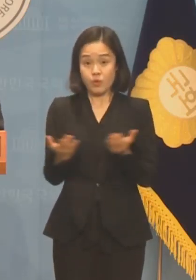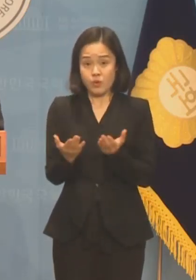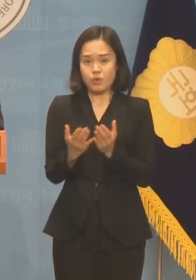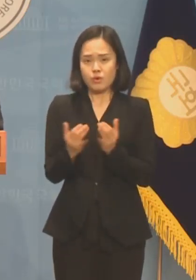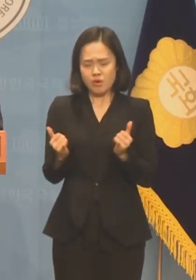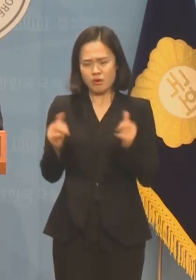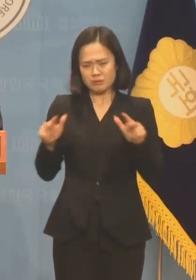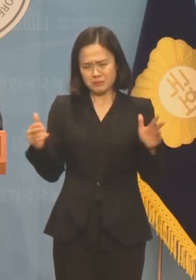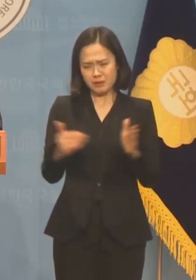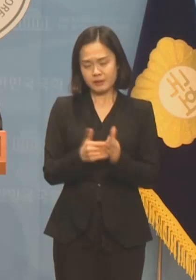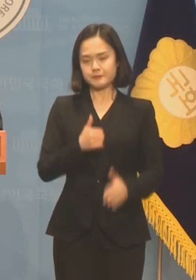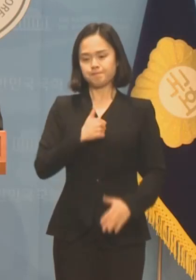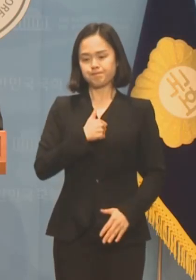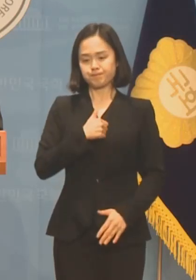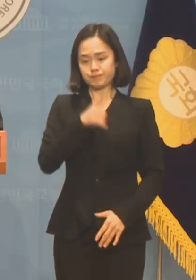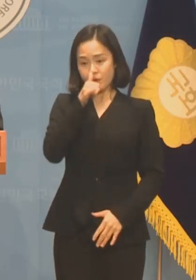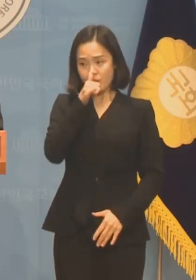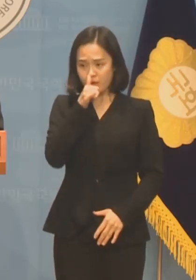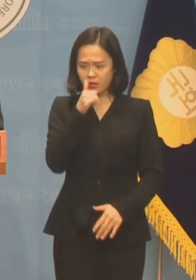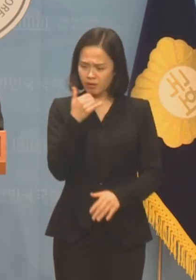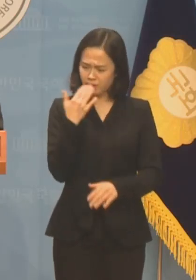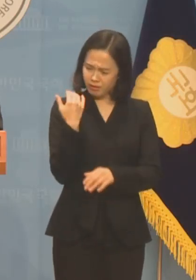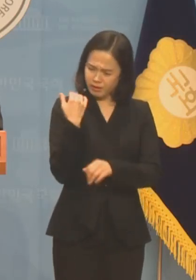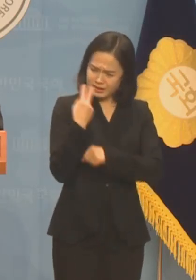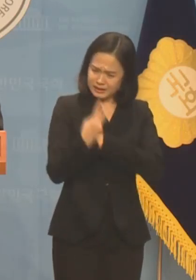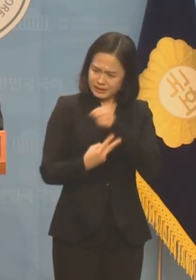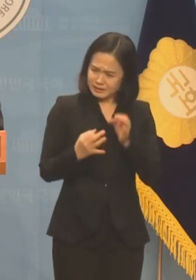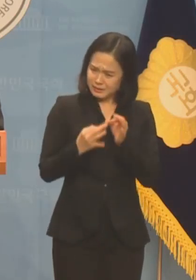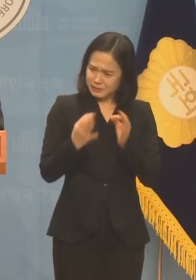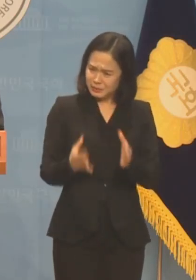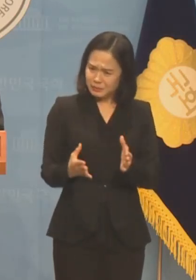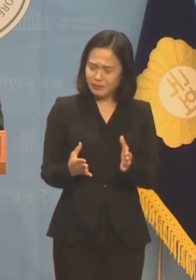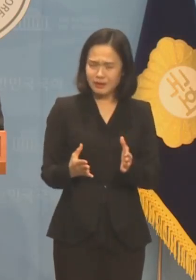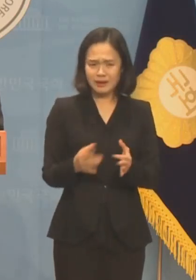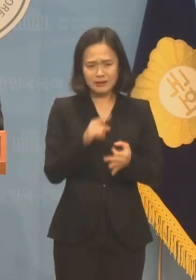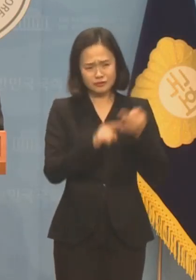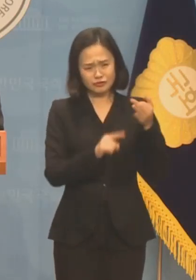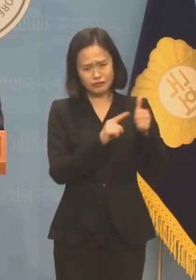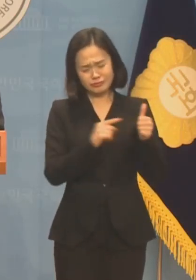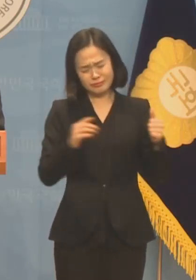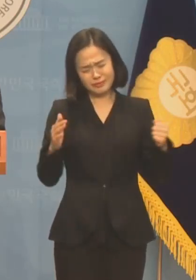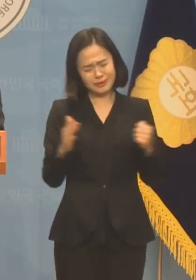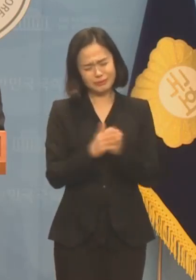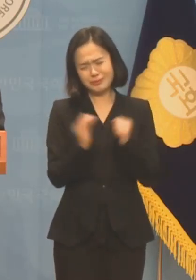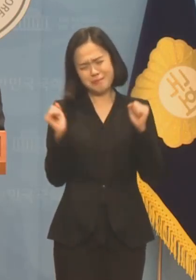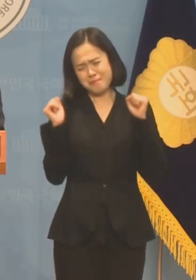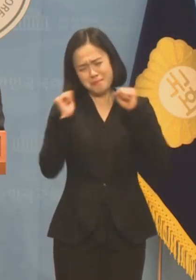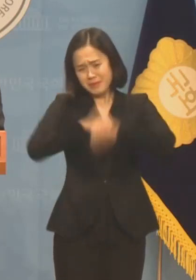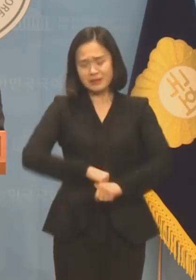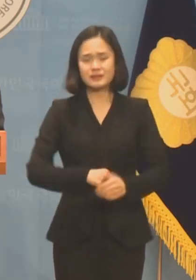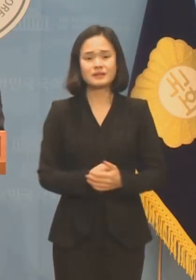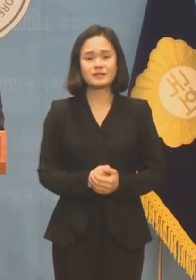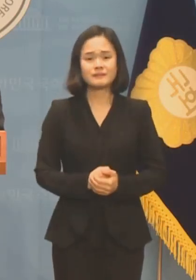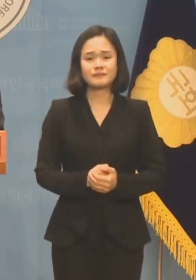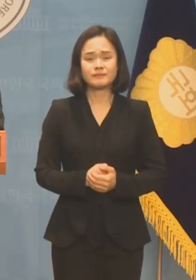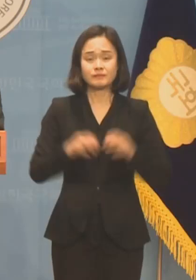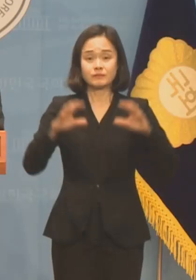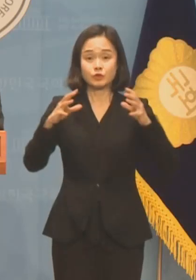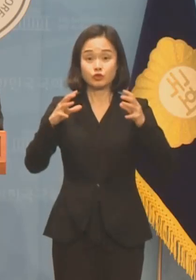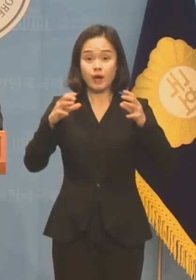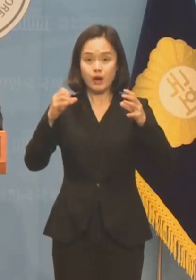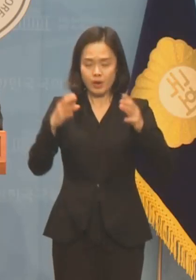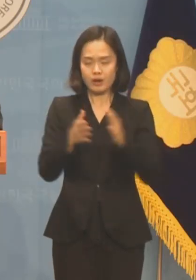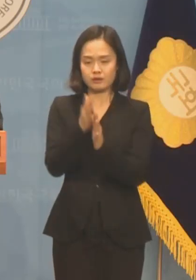지난 2년간 다 망쳐버렸습니다. 국가와 시민을 위해 일한다는 경호처 공직자들의